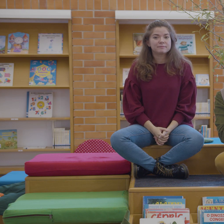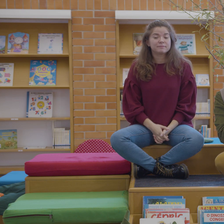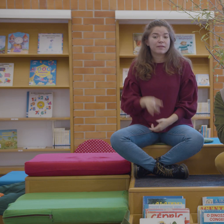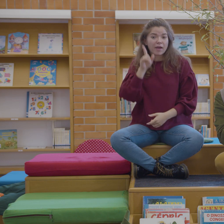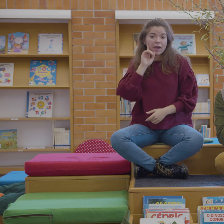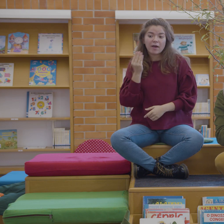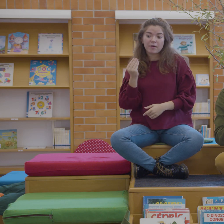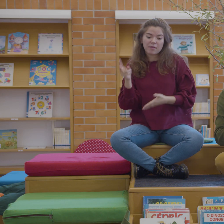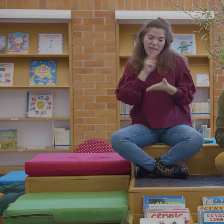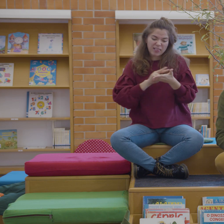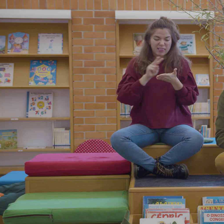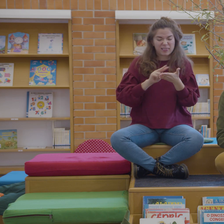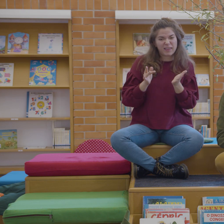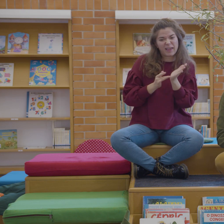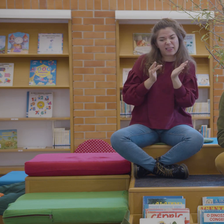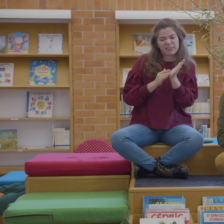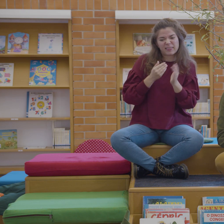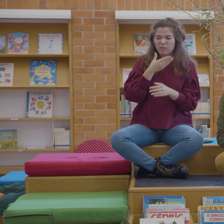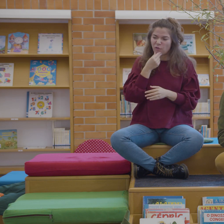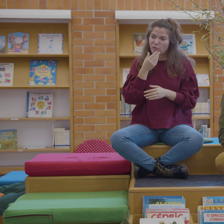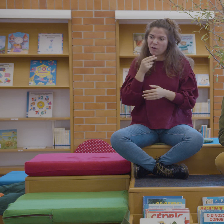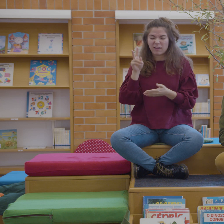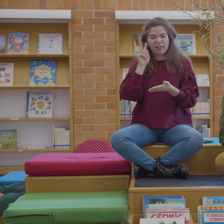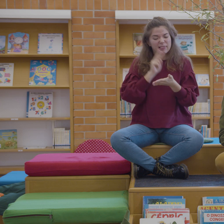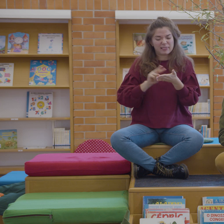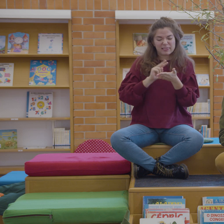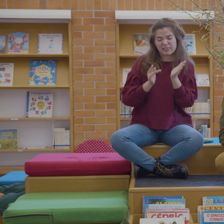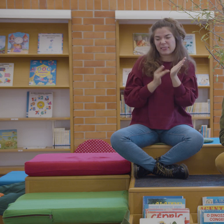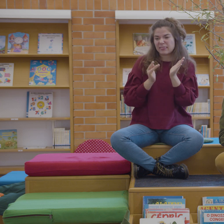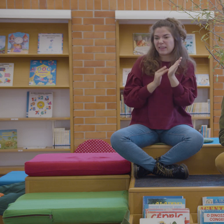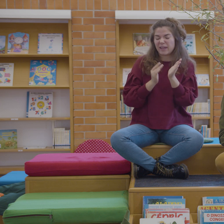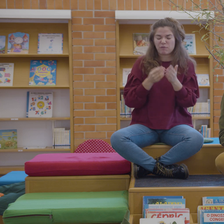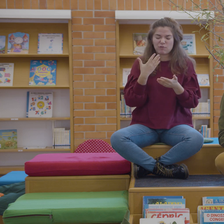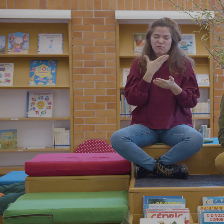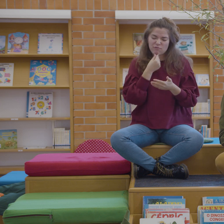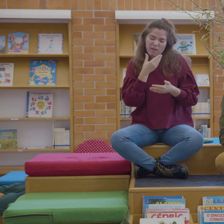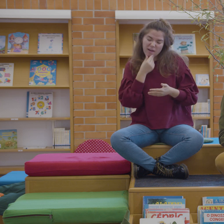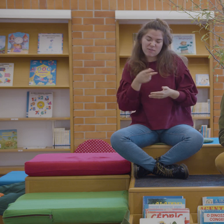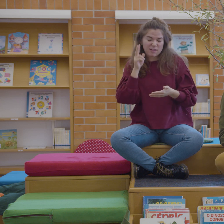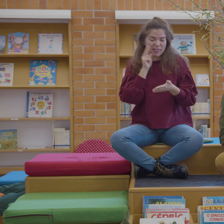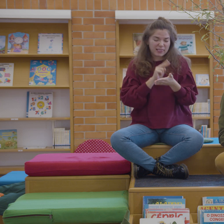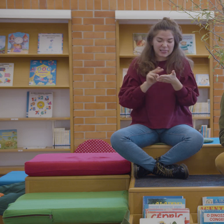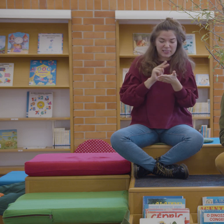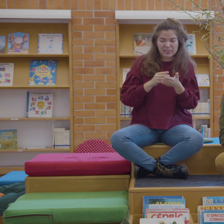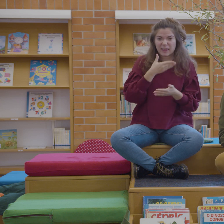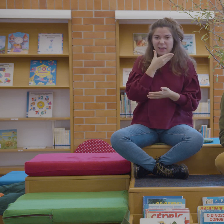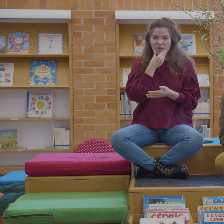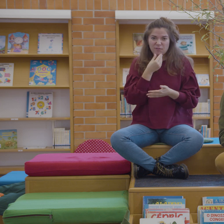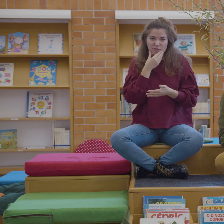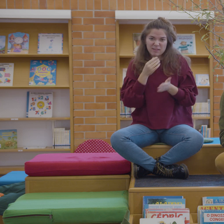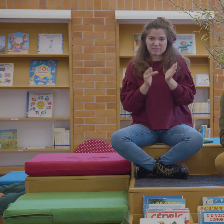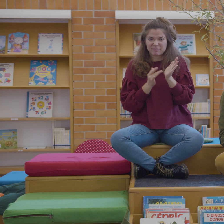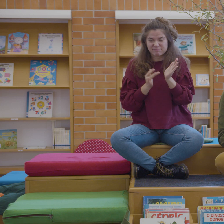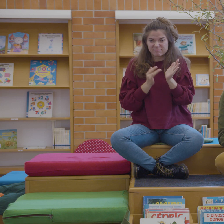A Mara lê sempre livros usados. A Mara lê sempre livros usados. A Mara lê